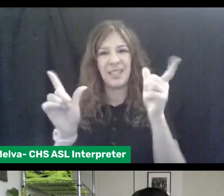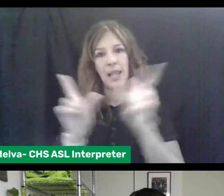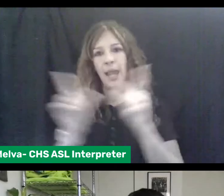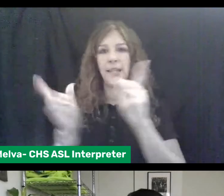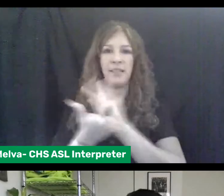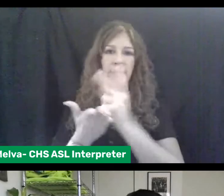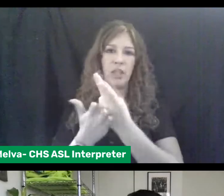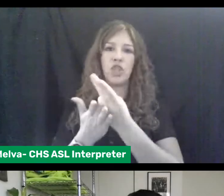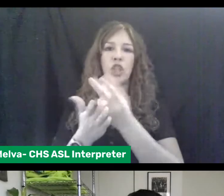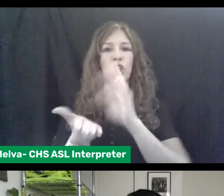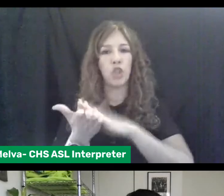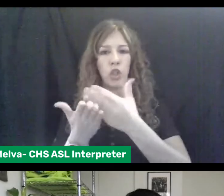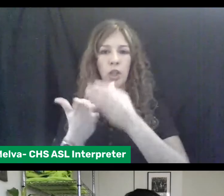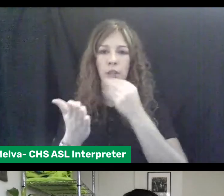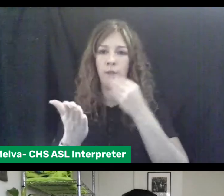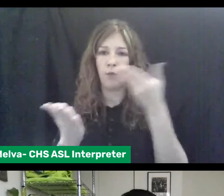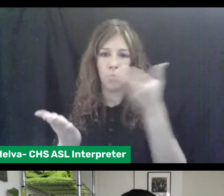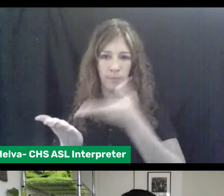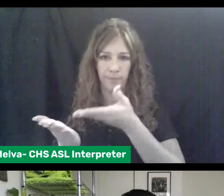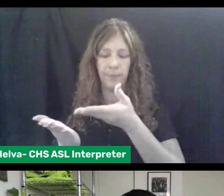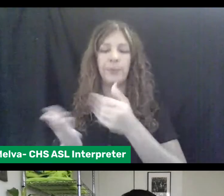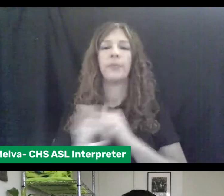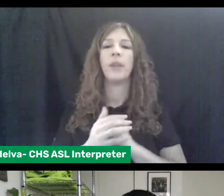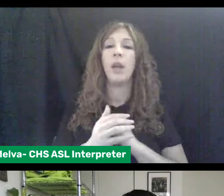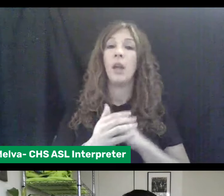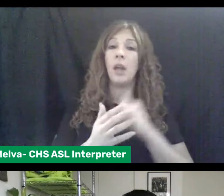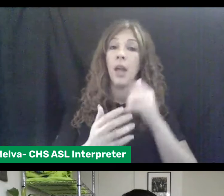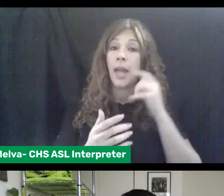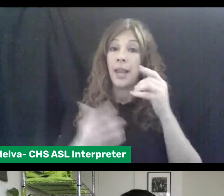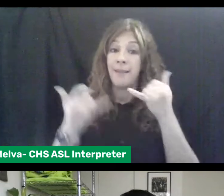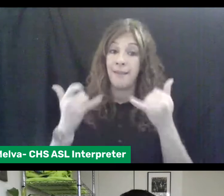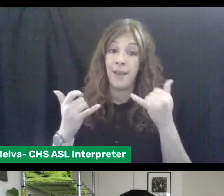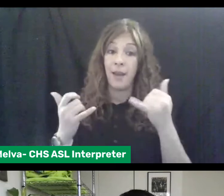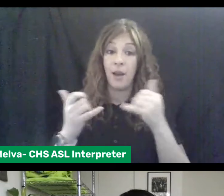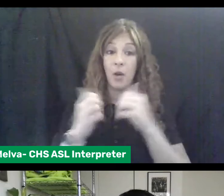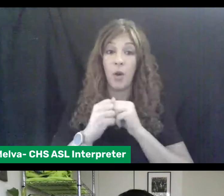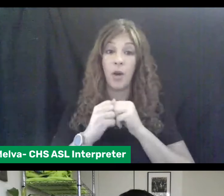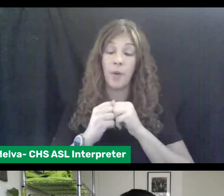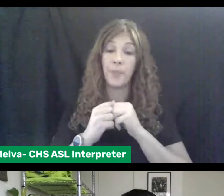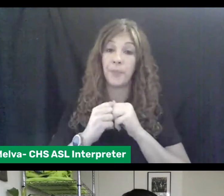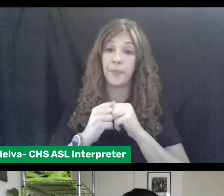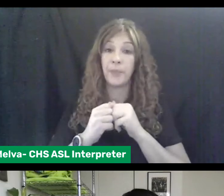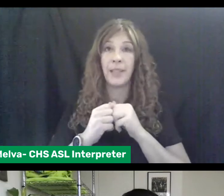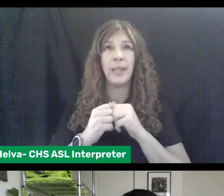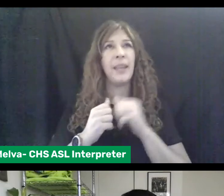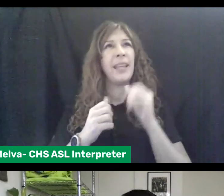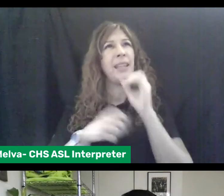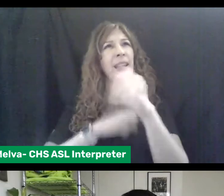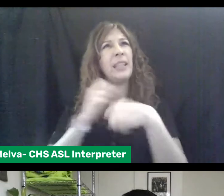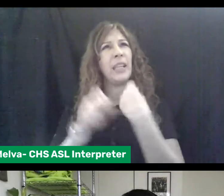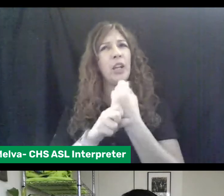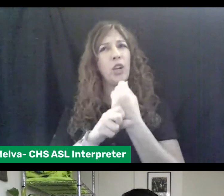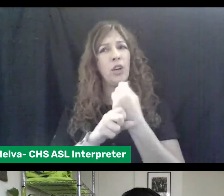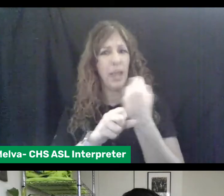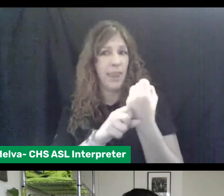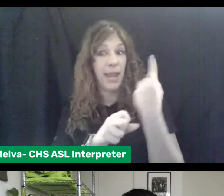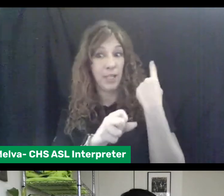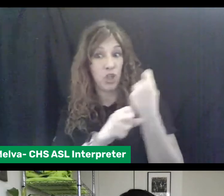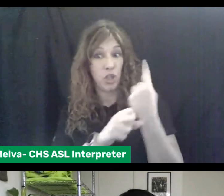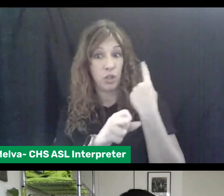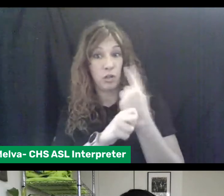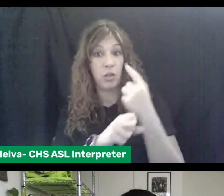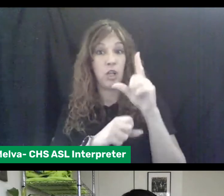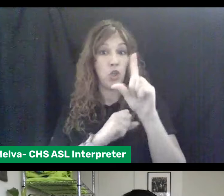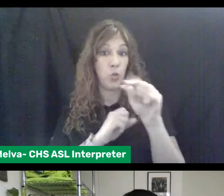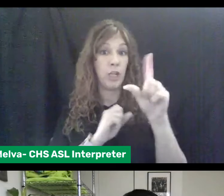La Cocina Compartida de Trabajadores Cooperativistas en el año pasado, el